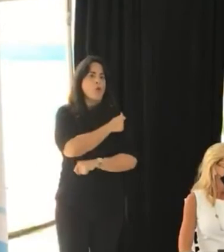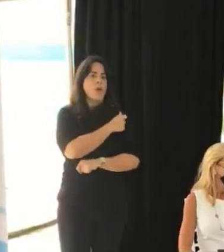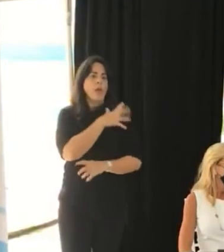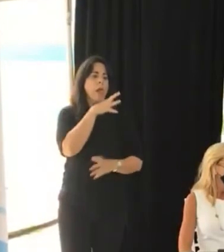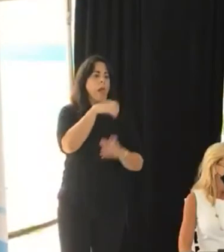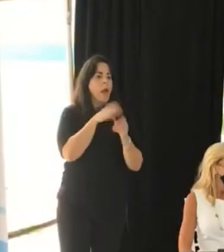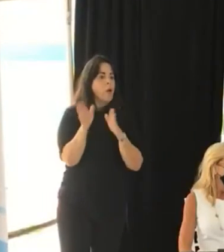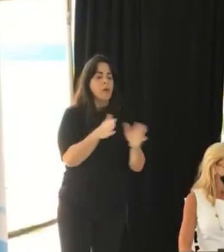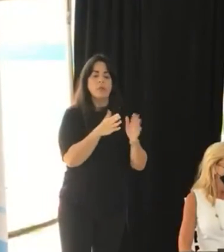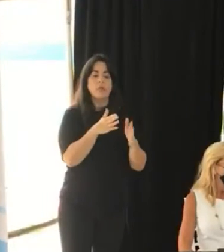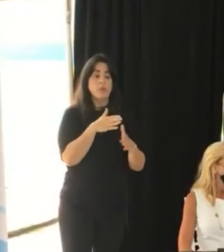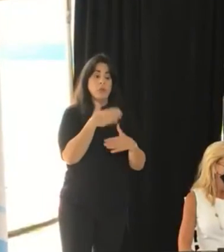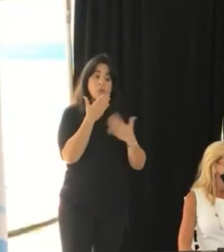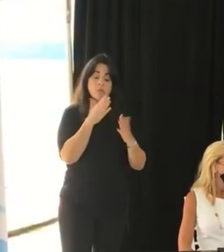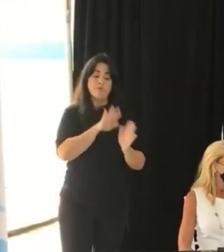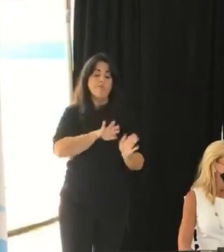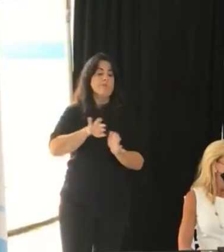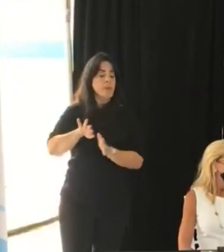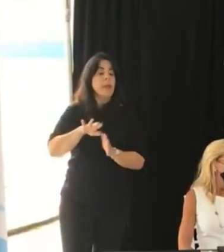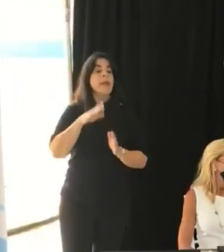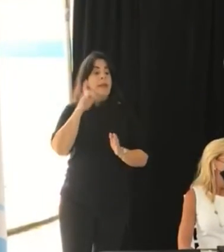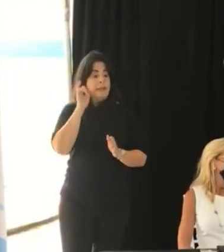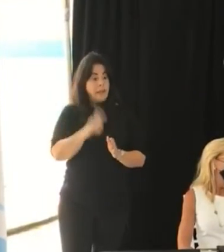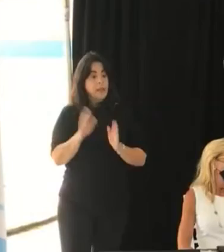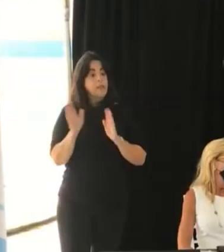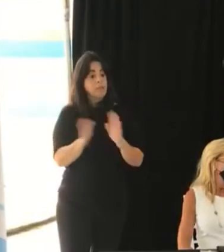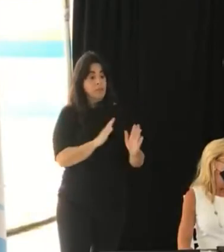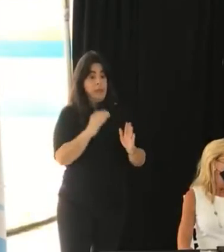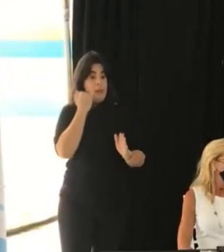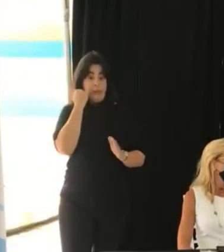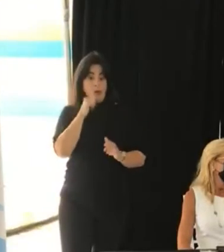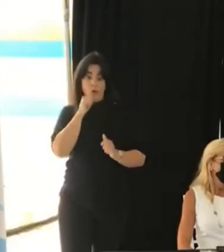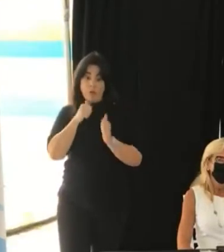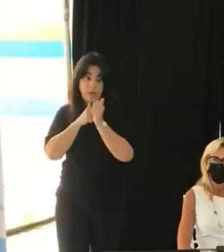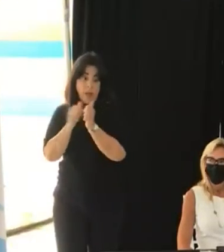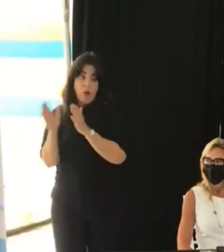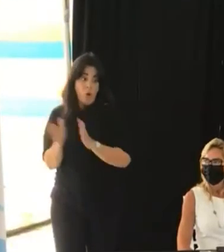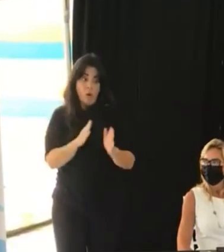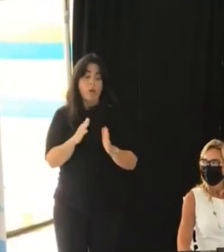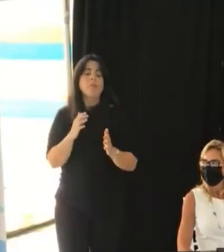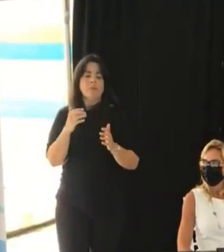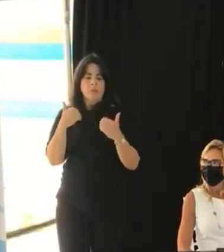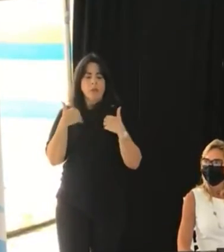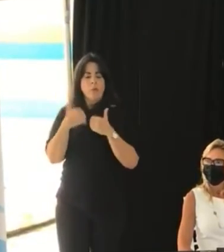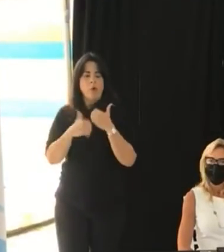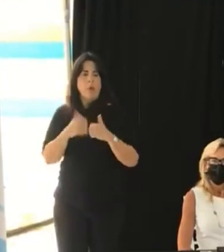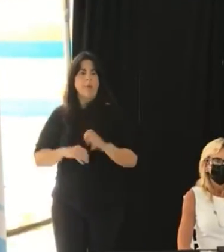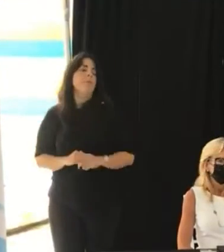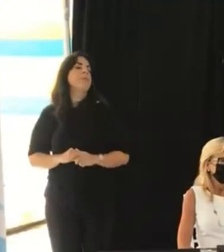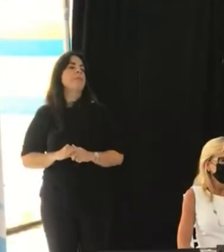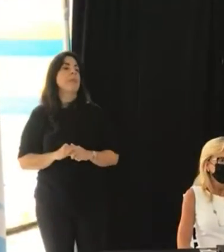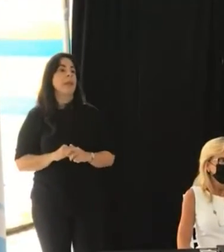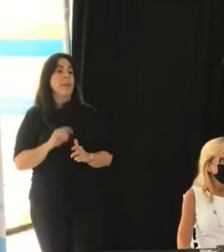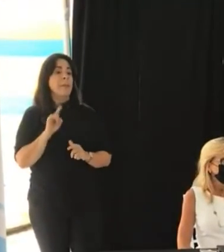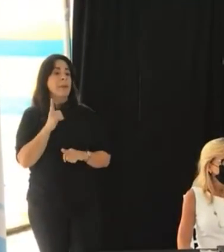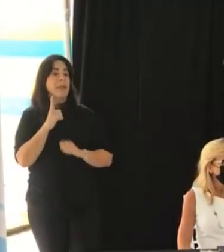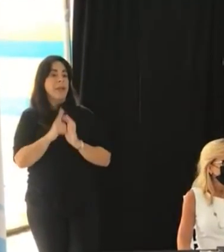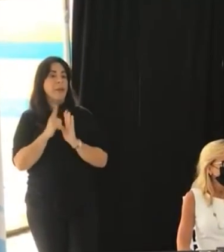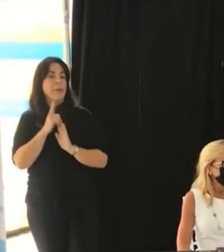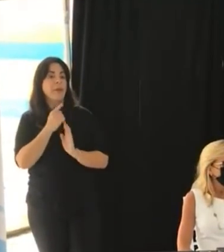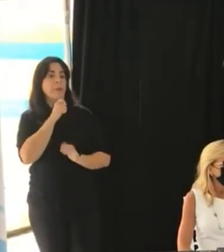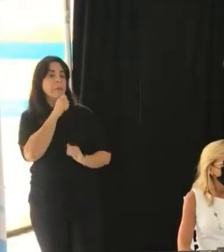orden. Persona que se vacune fuera de ese orden, persona que va a tener problemas con el departamento. Continuamos con el orden, primera hora. Mire,